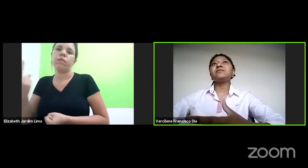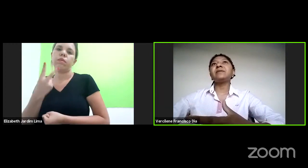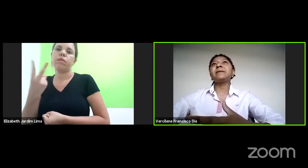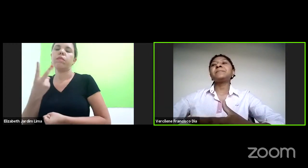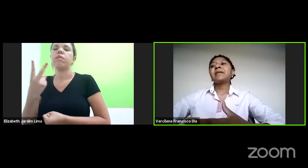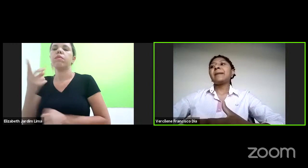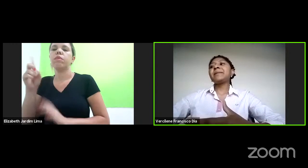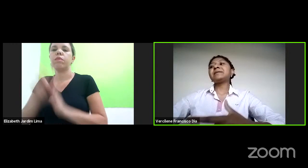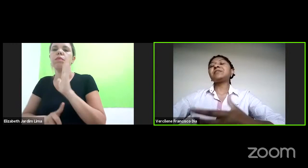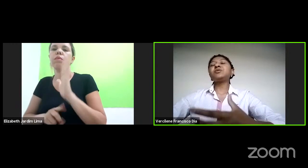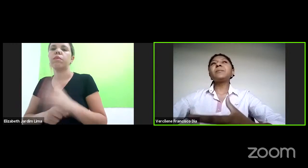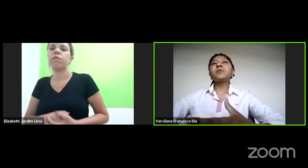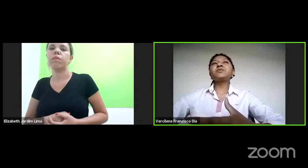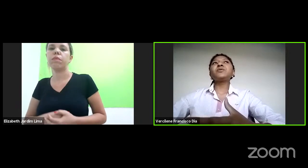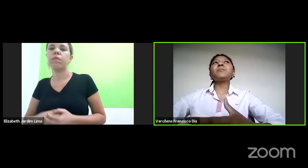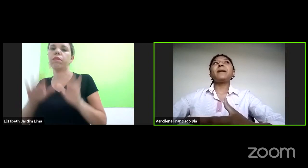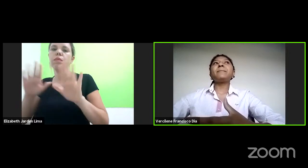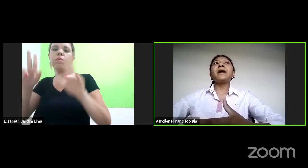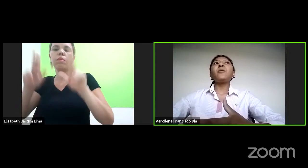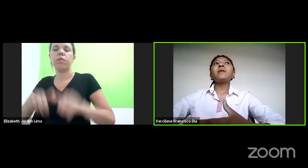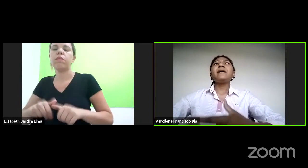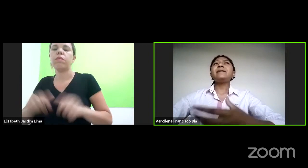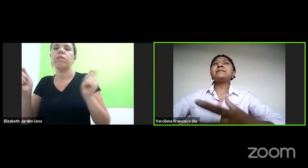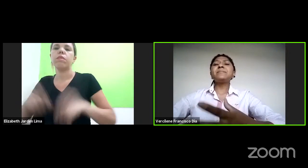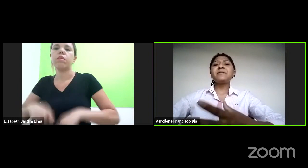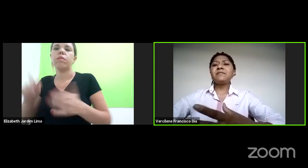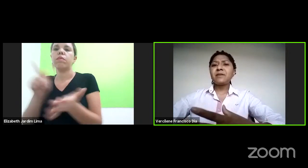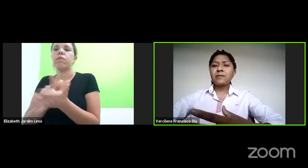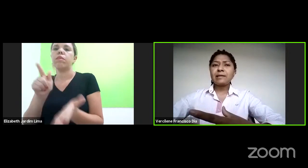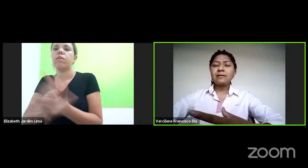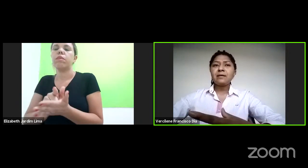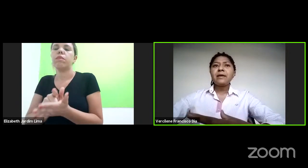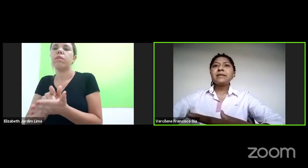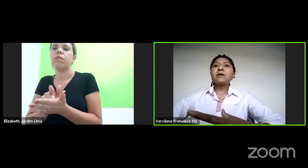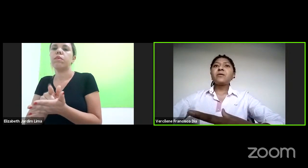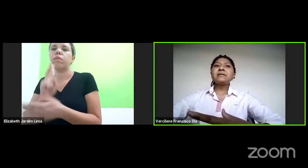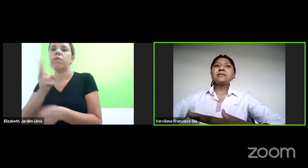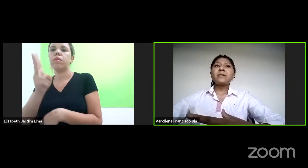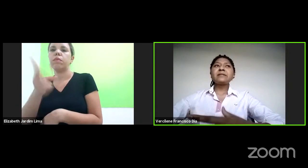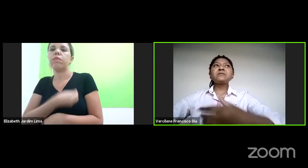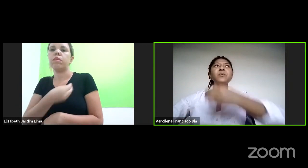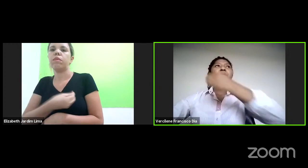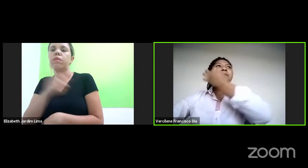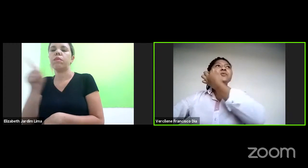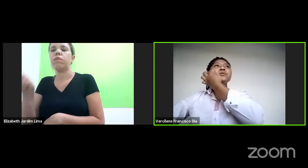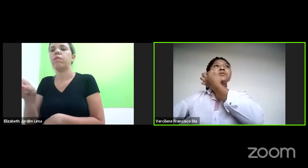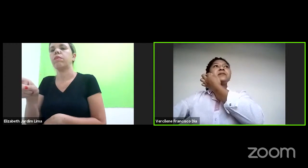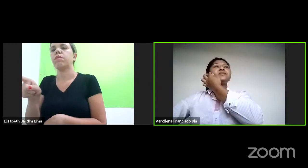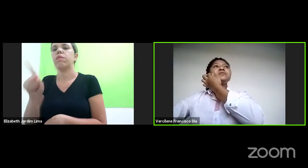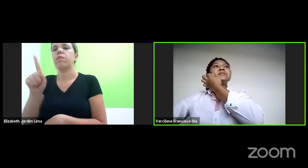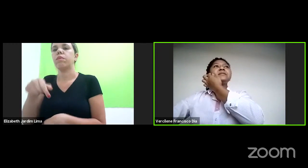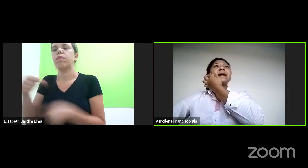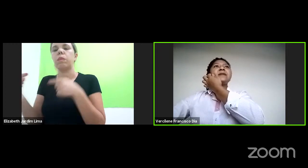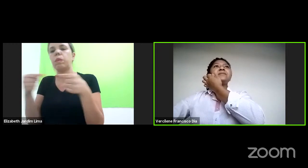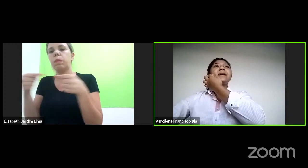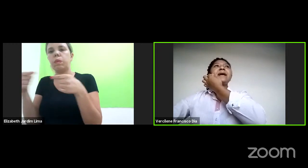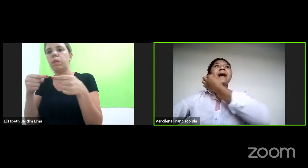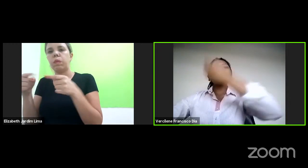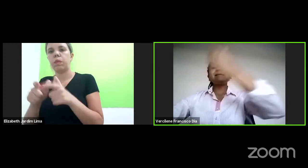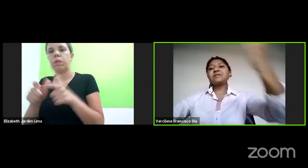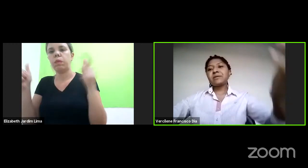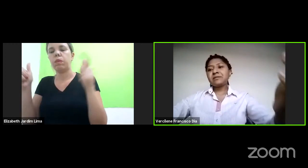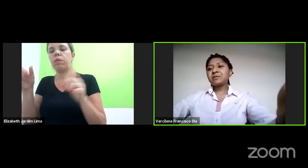reconhecido direito, né? Apesar de nunca possuir um papel, eles sempre viveram ali. Então, isso é uma disputa muito grande no judiciário,